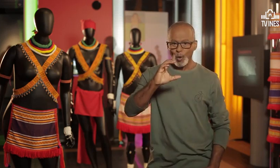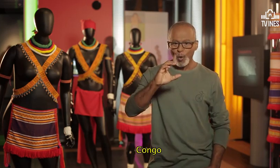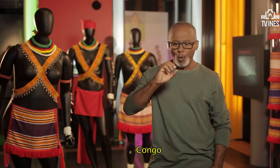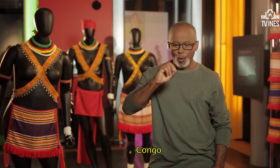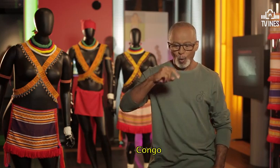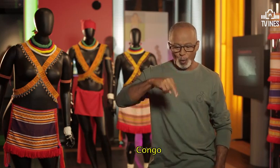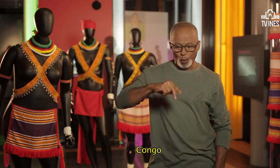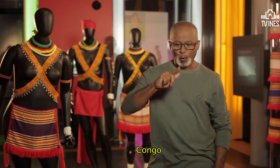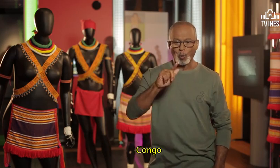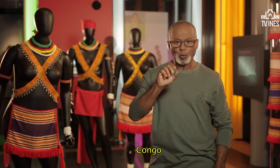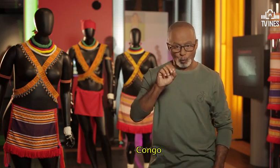Congo